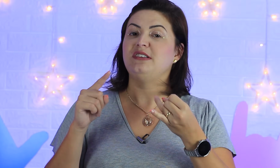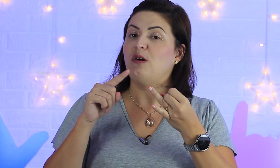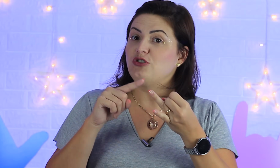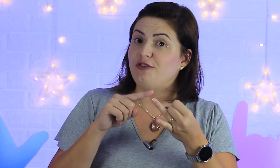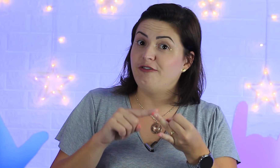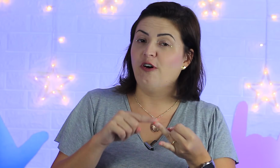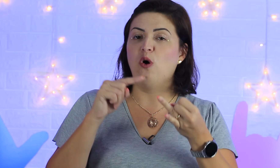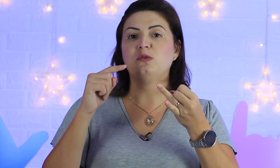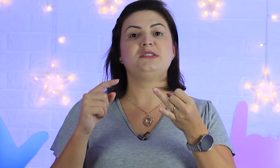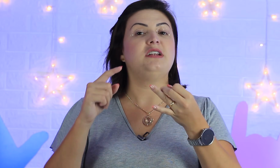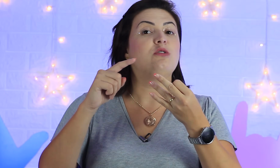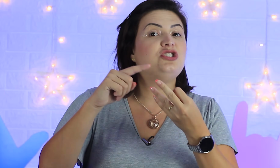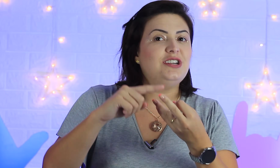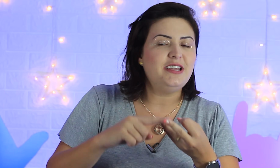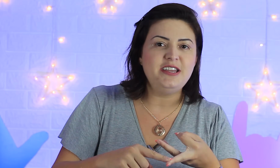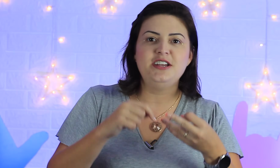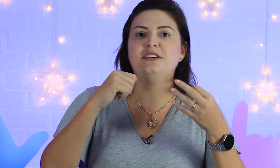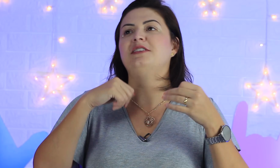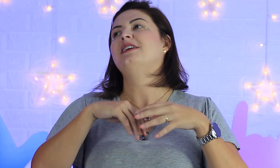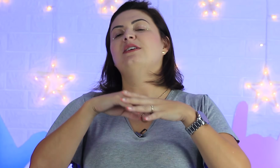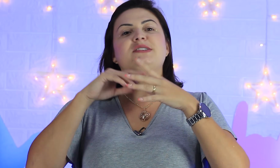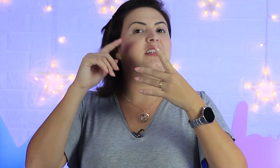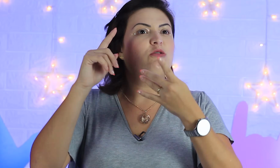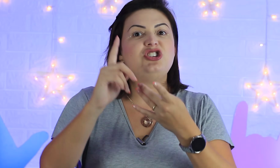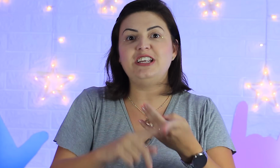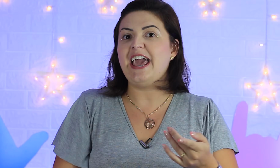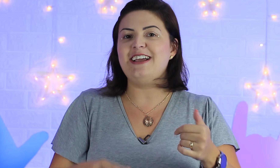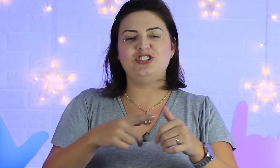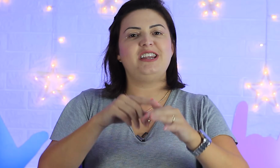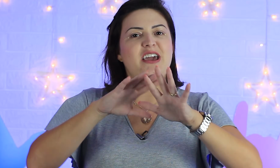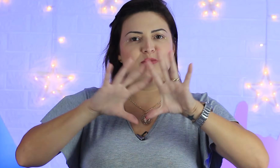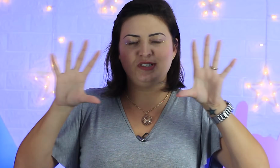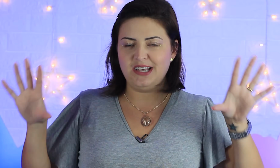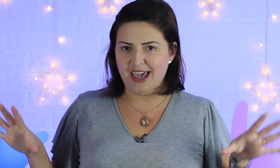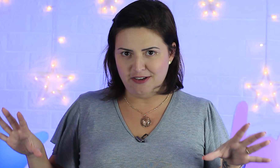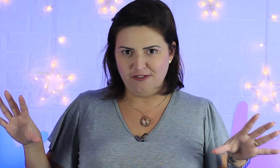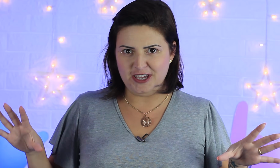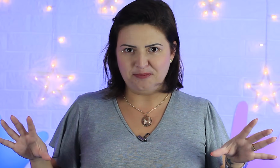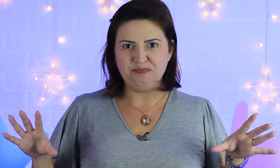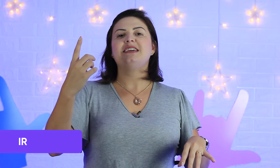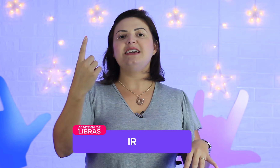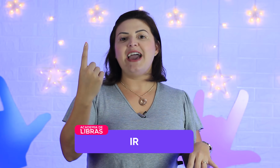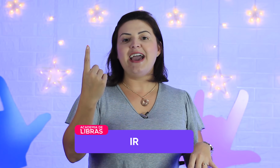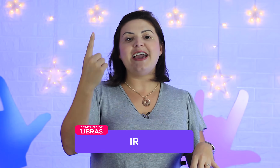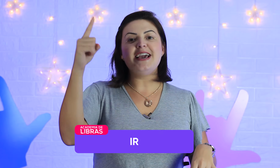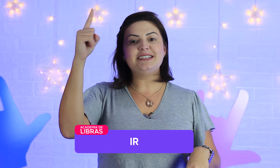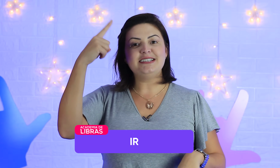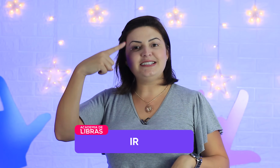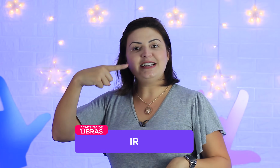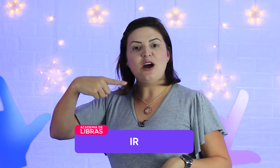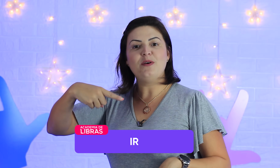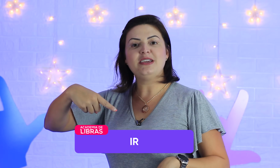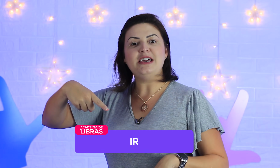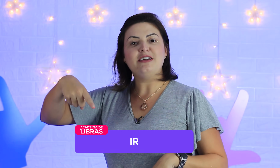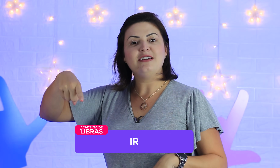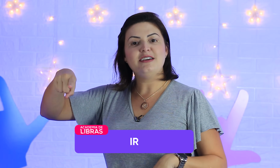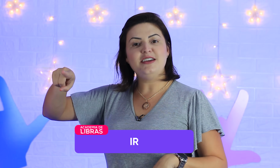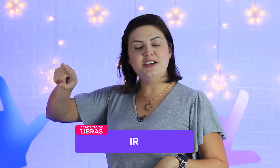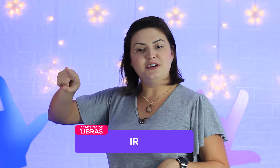sinal de vou, o sinal de ir, o sinal de irei, de iremos. Enfim, que é esse sinal aqui. Ir.